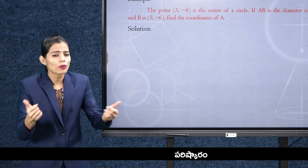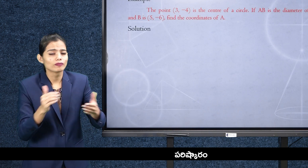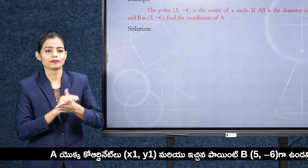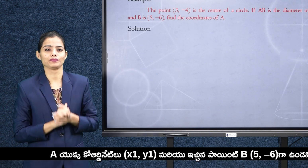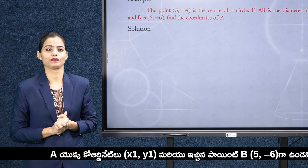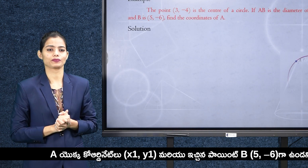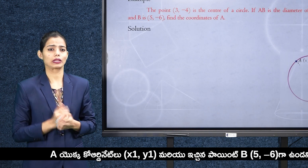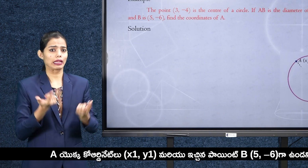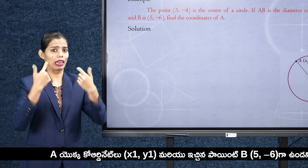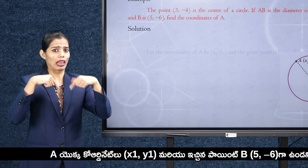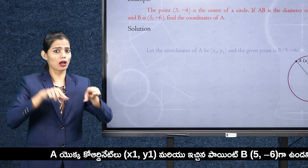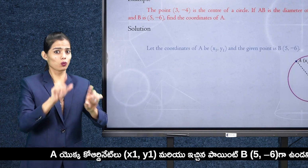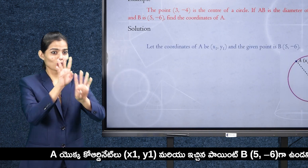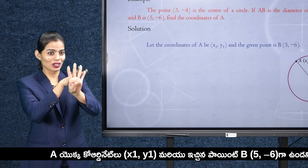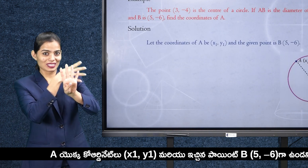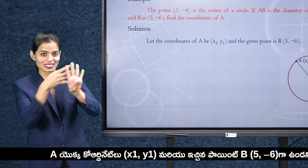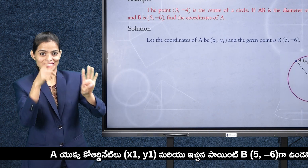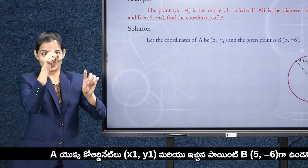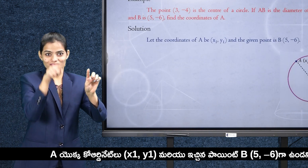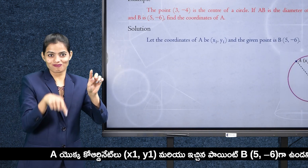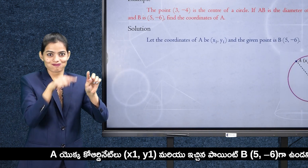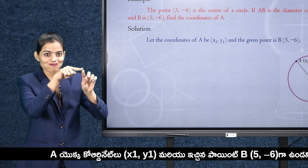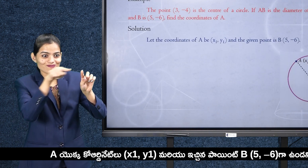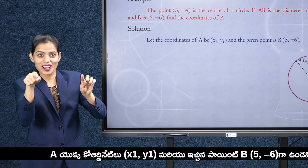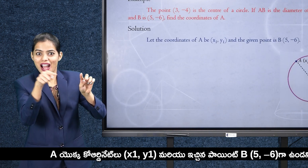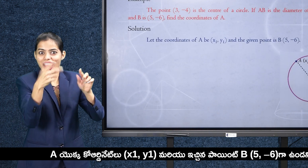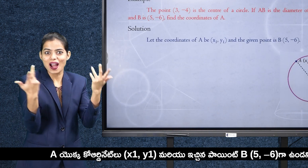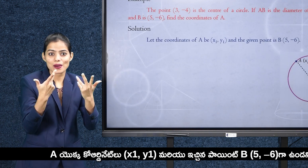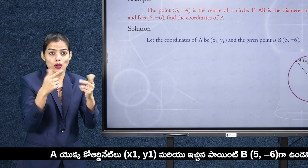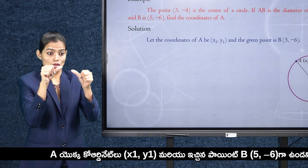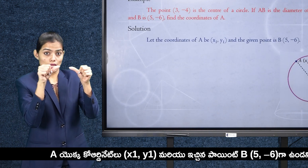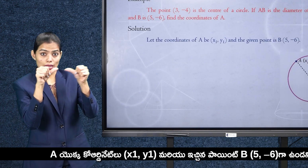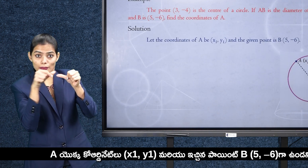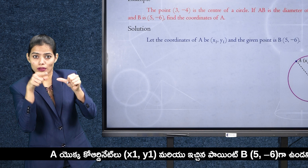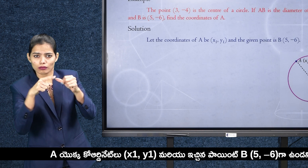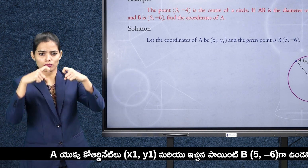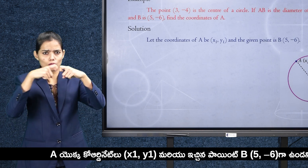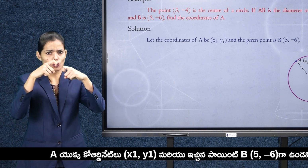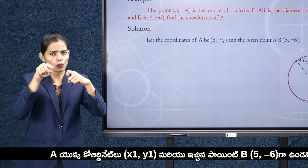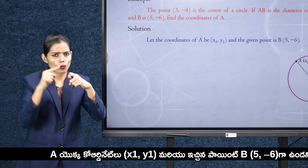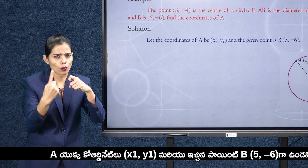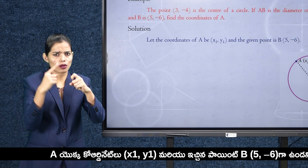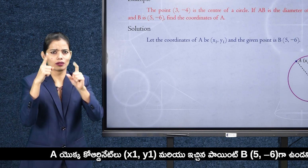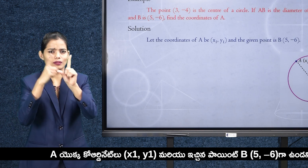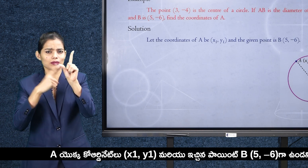పరిష్కారం A యొక్క కోఆర్డినేట్లు x1, y1 మరియు ఇచ్చిన పాయింట్ B